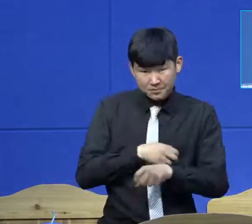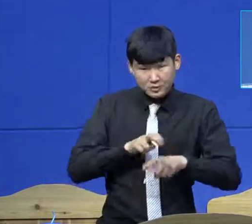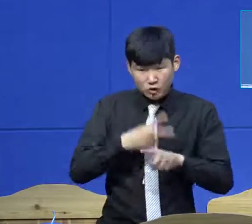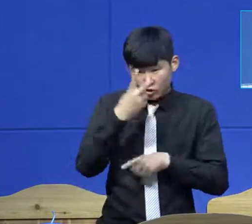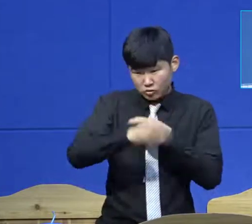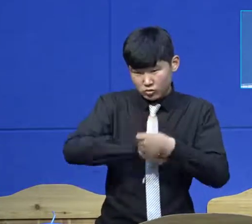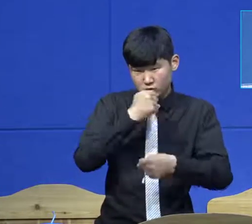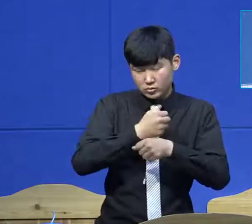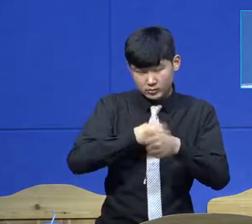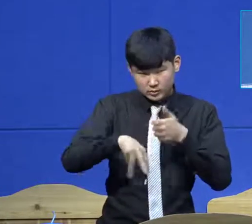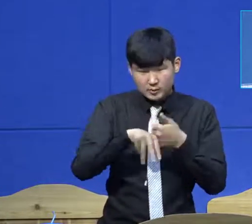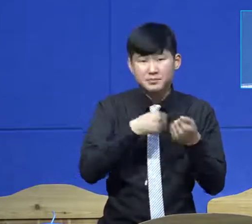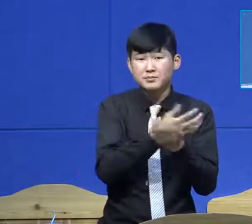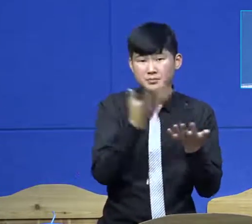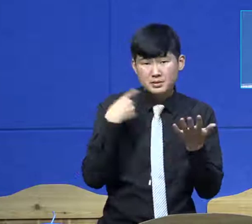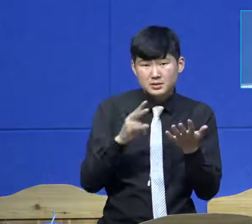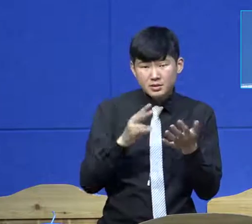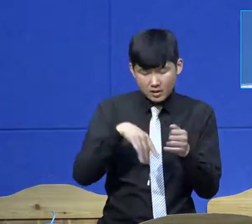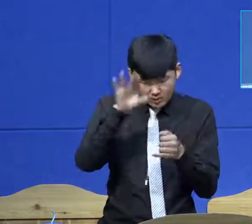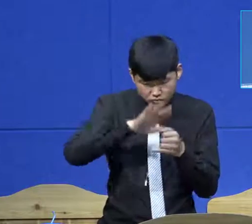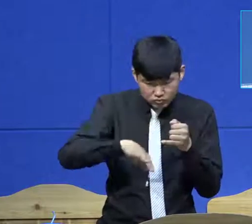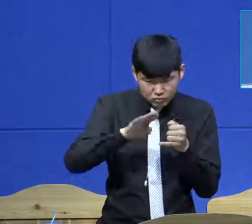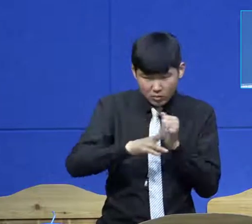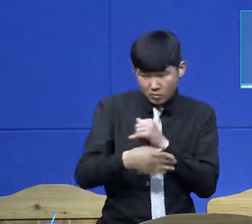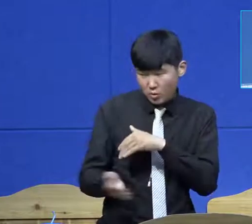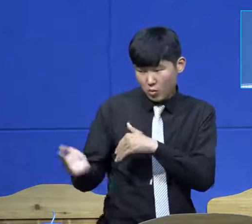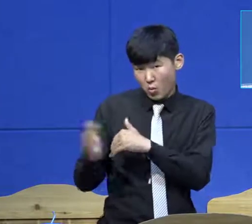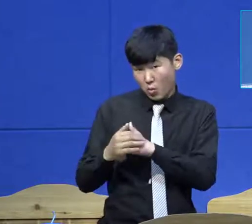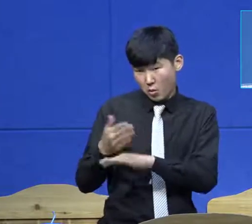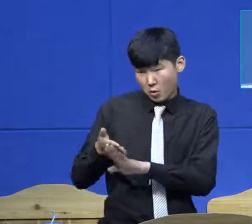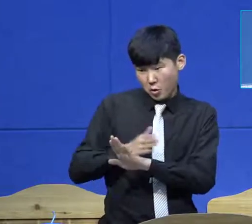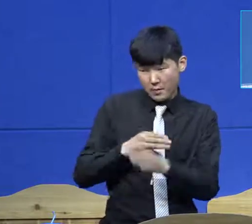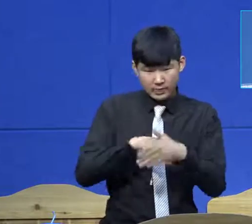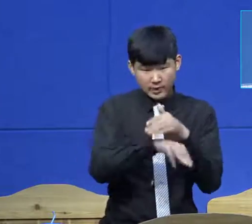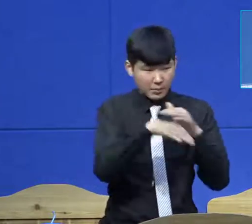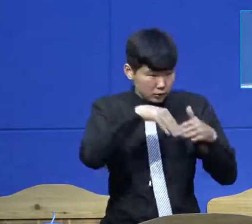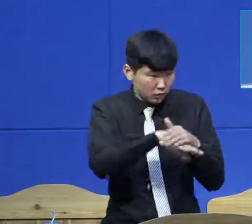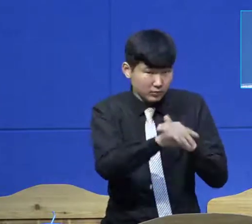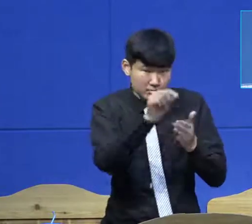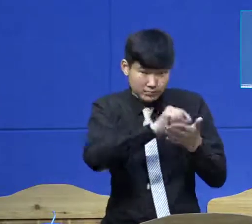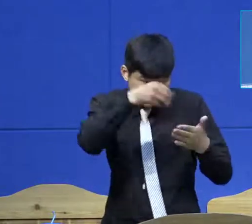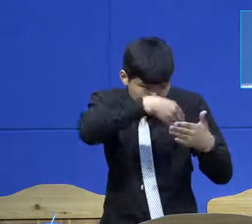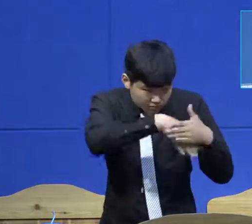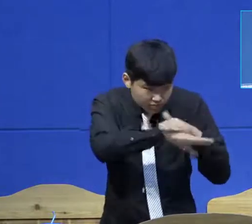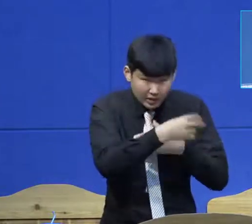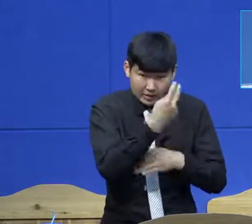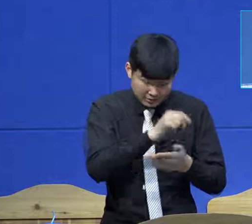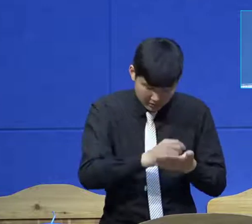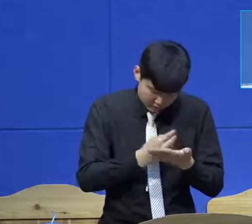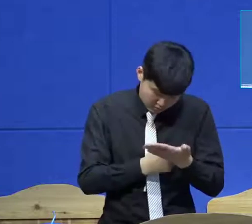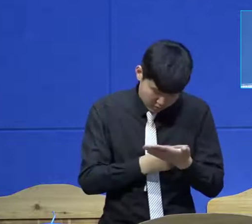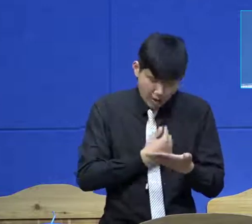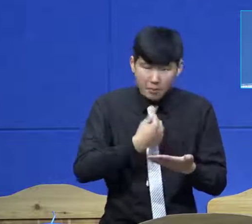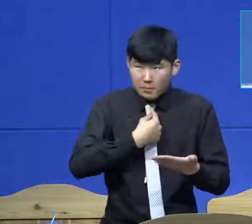орчим сайн мэдээ тараасан. Хамгийн сүлд ами алдхаас өмнө Тимотод явуулсан захидлаас нь харуул. Би Бурханы